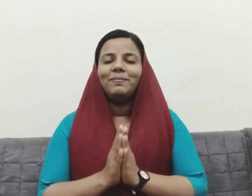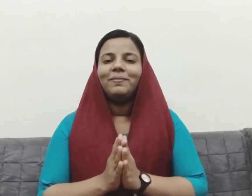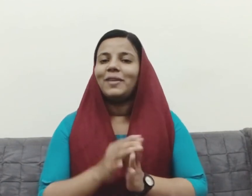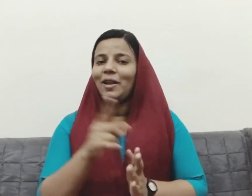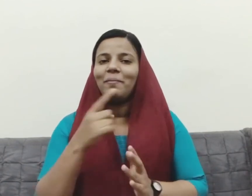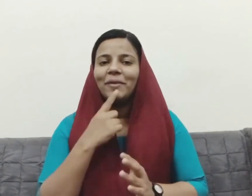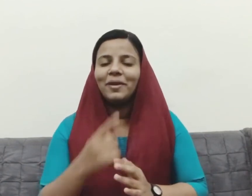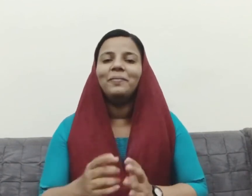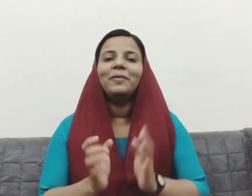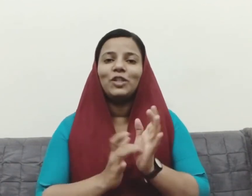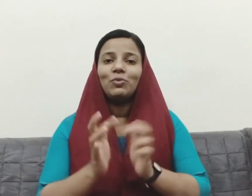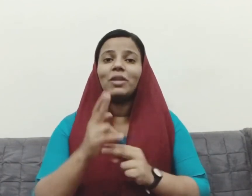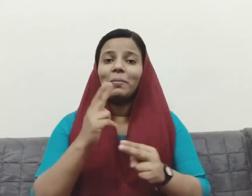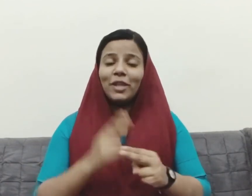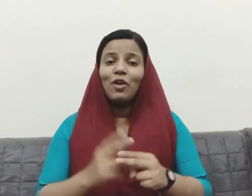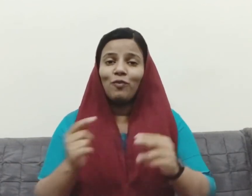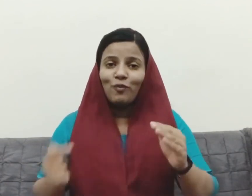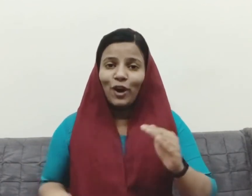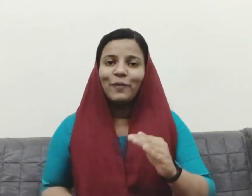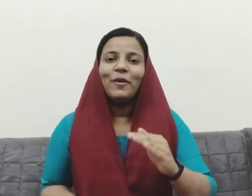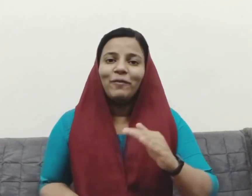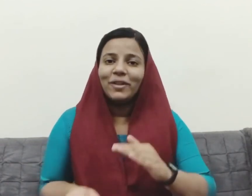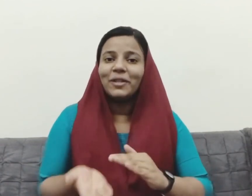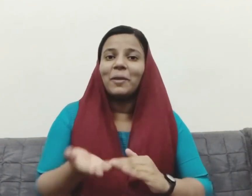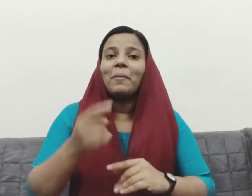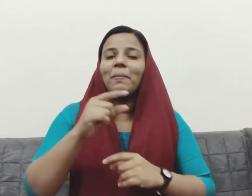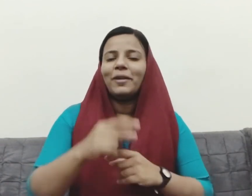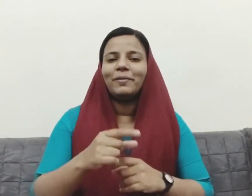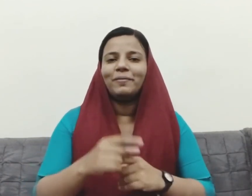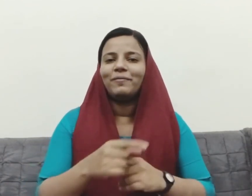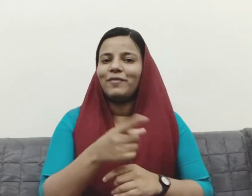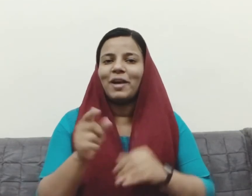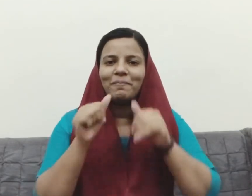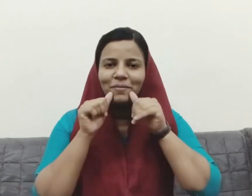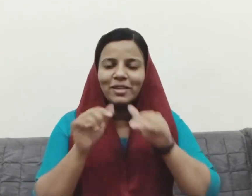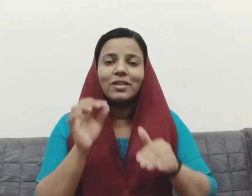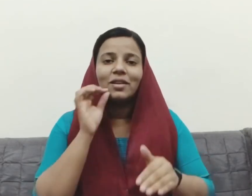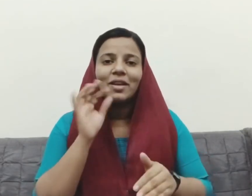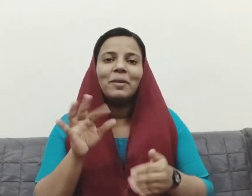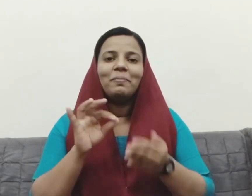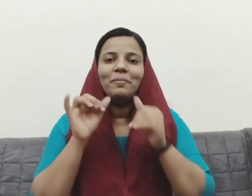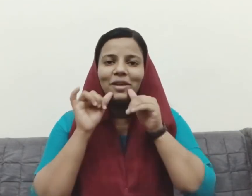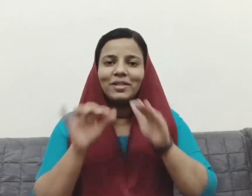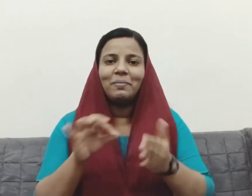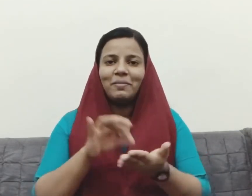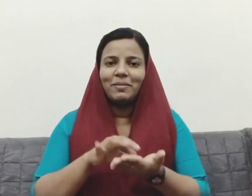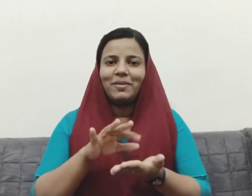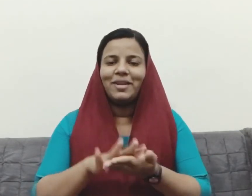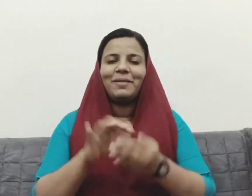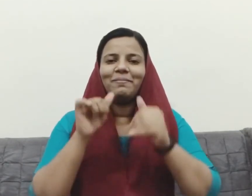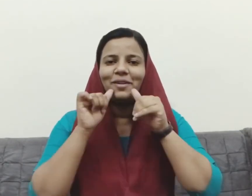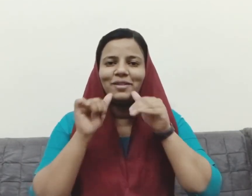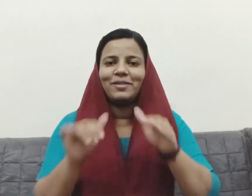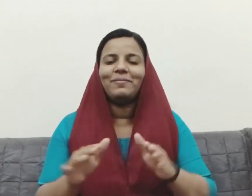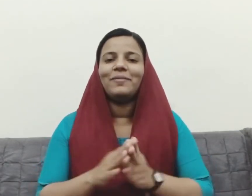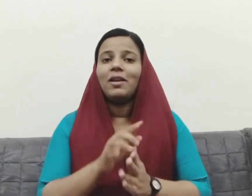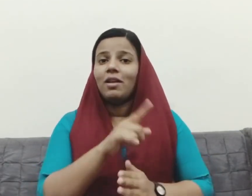ആമേൻ, ആമേൻ. പറഞ്ഞാണ്ട് യേശു ക്രിസ്തുവിൻ്റെ നാമത്തിൽ നമ്മൾ വളരും, വർദ്ധിക്കും, പെരുകും. വി ആർ ബ്ലെസ്ഡ്, വി ആർ റിയലി ബ്ലെസ്ഡ്, വി ആർ പെർമനൻ്റ്ലി ബ്ലെസ്ഡ്.